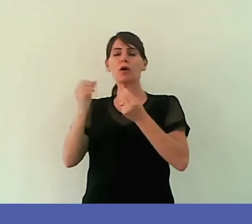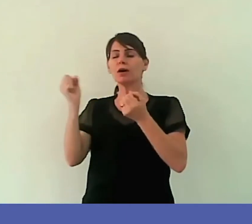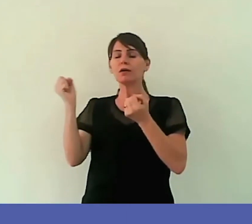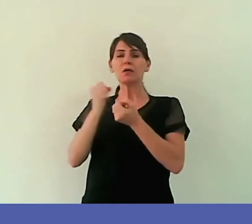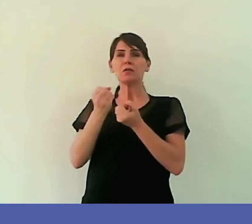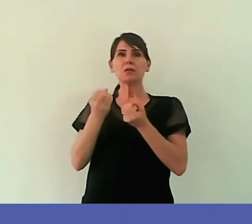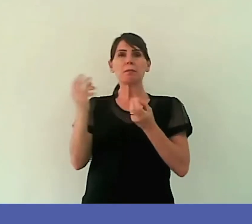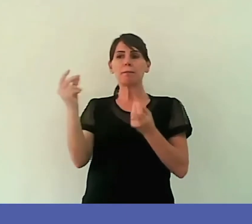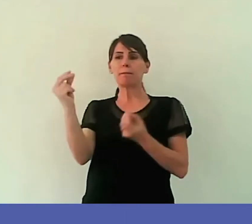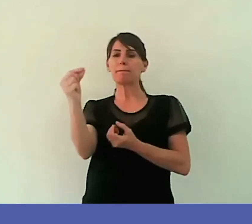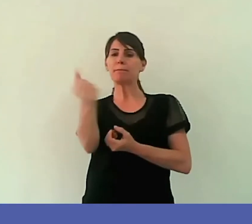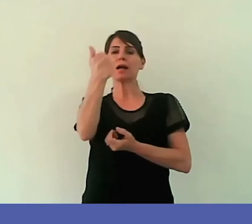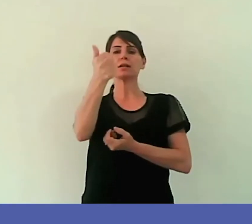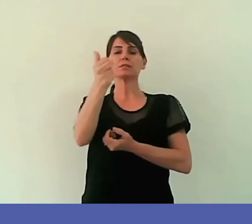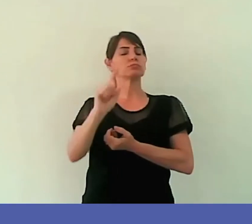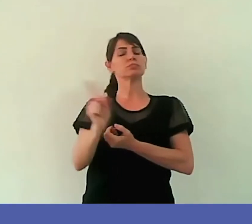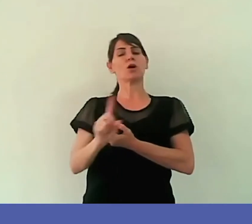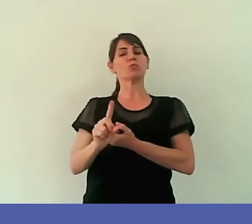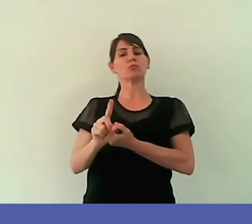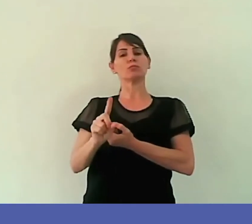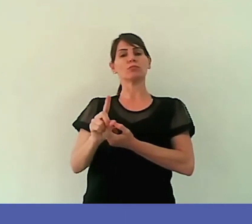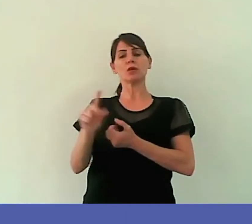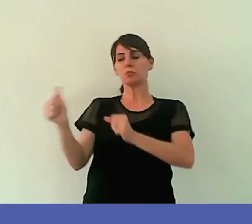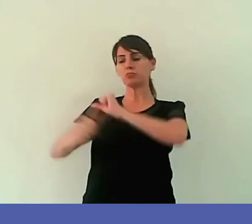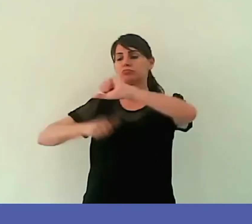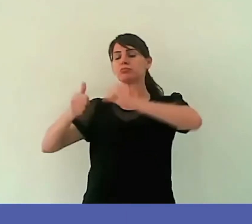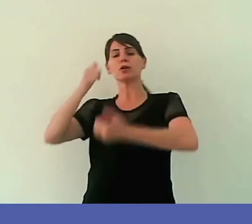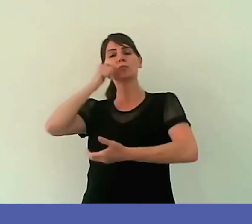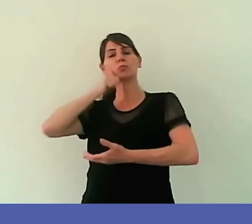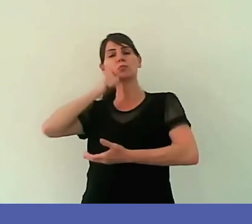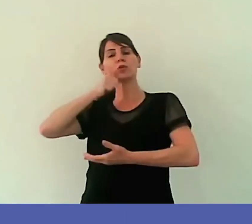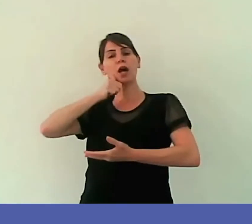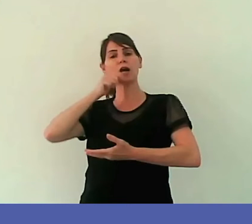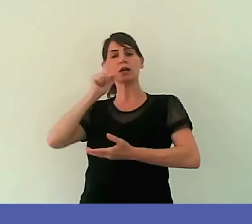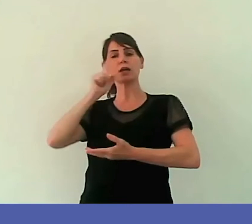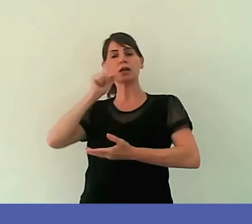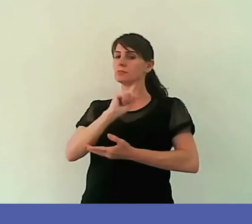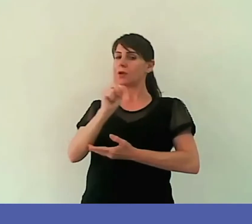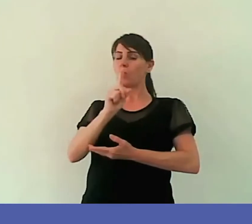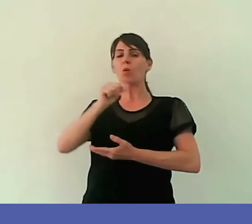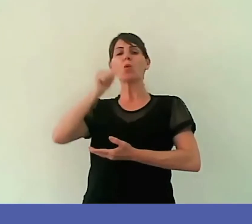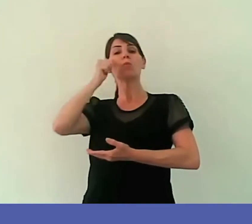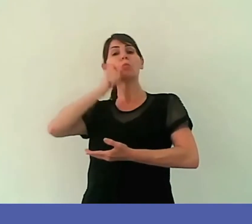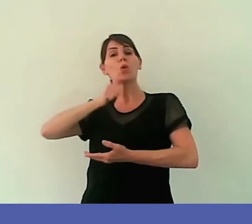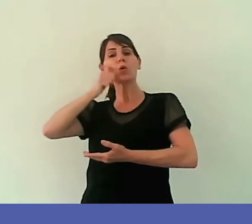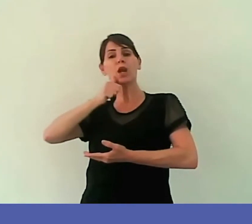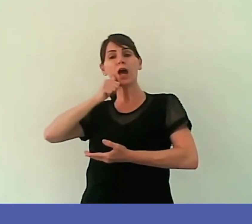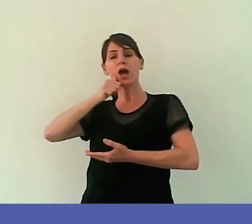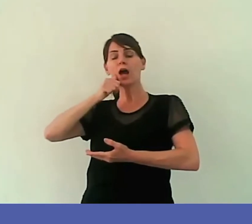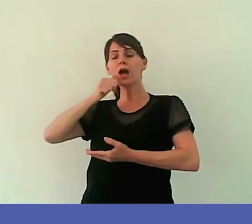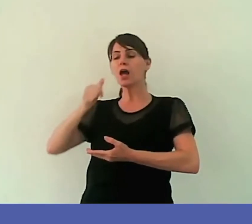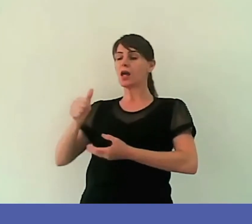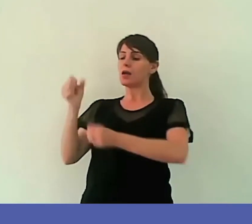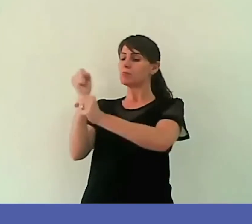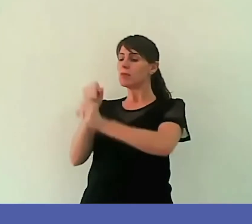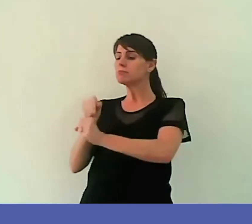de dedo, plic, e se transformou numa mulher. Não, a mulher foi edificada,